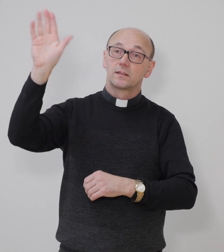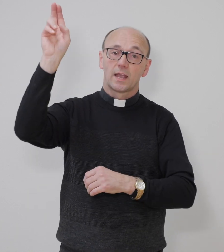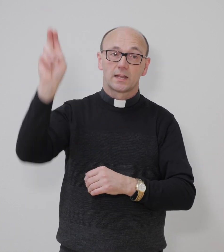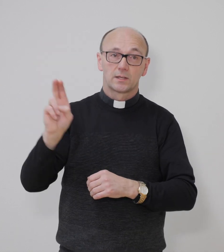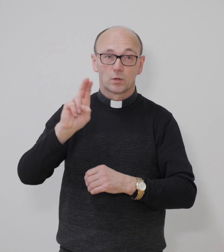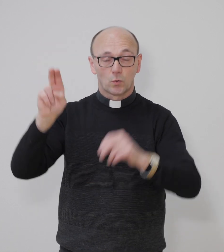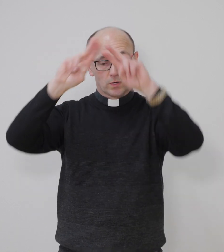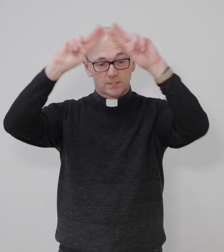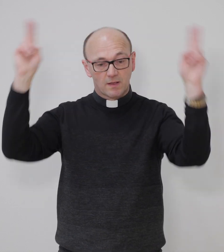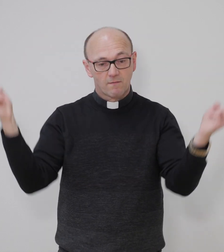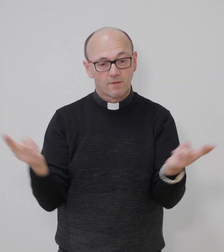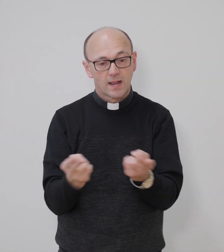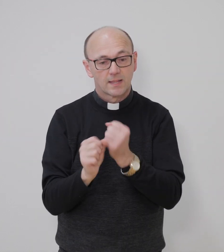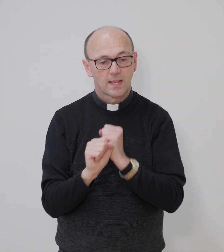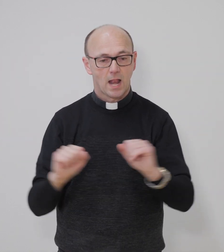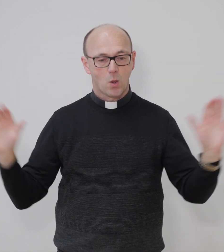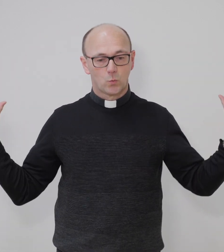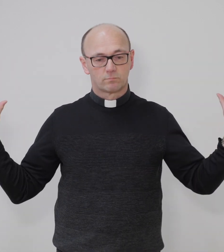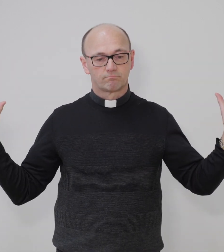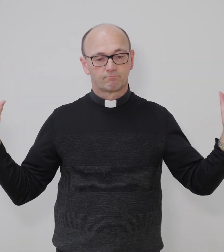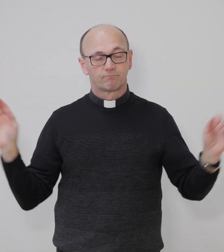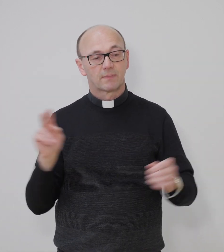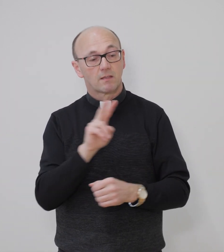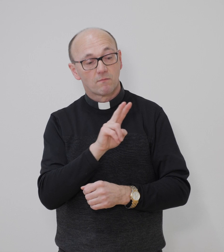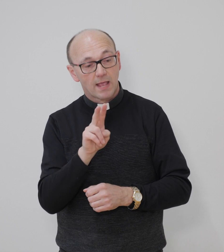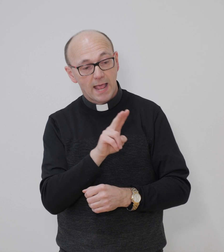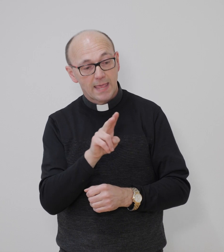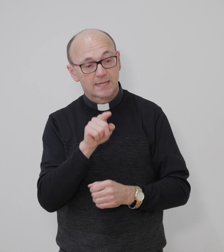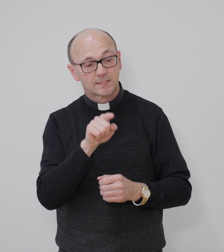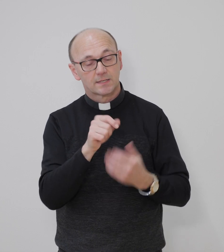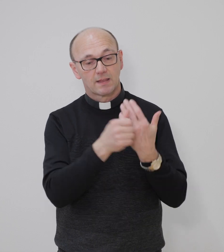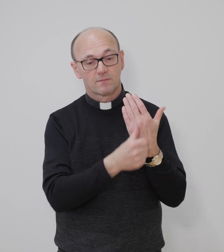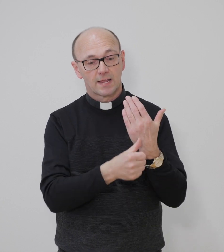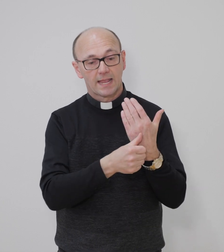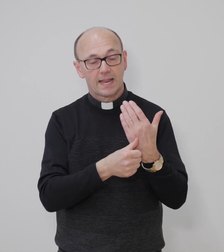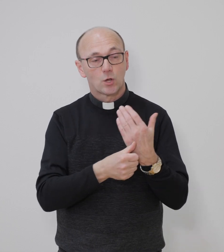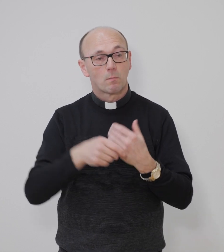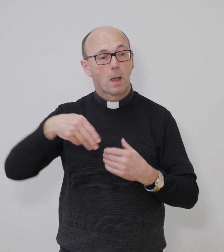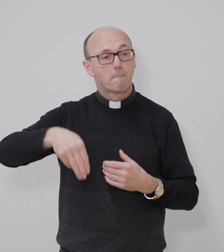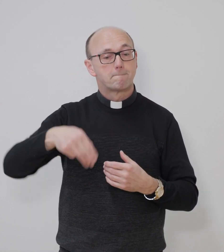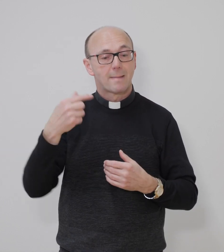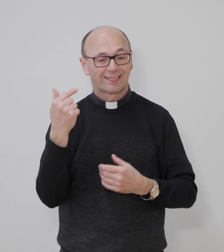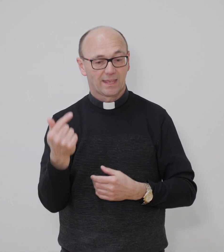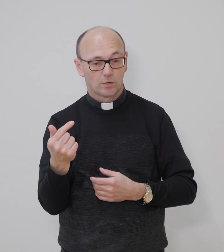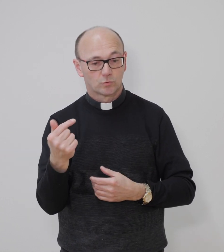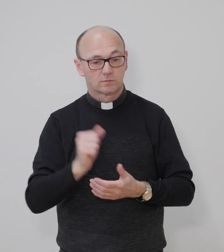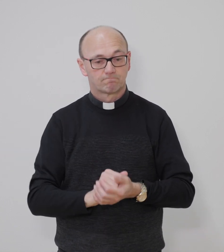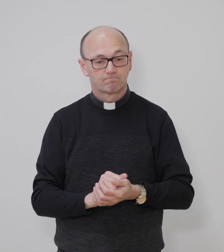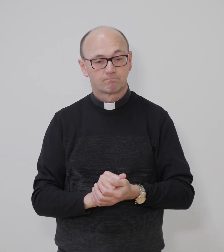Wir beten dich an, Herr Jesus Christus, und preisen dich. Denn durch dein heiliges Kreuz hast du die Welt erlöst.